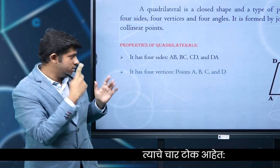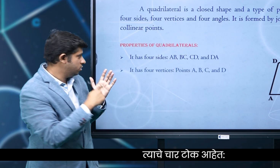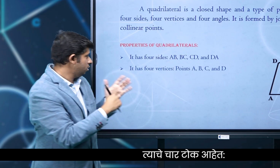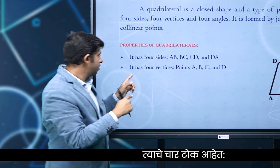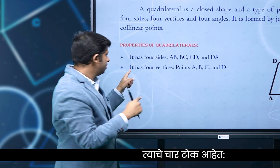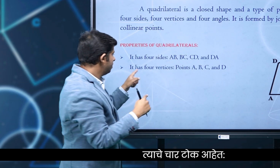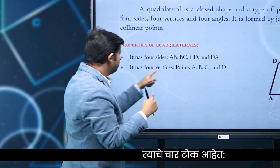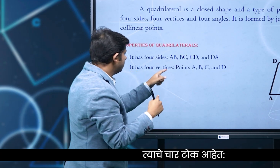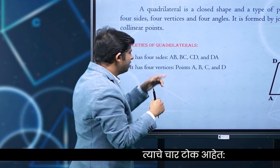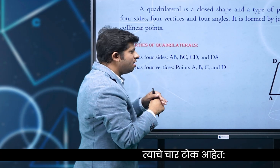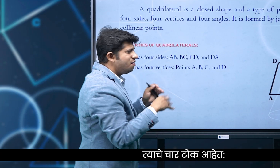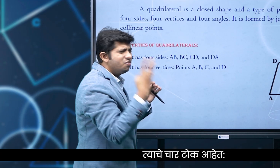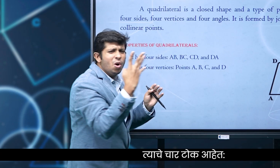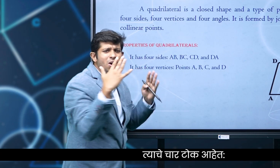त्याचे चार टोक आहेत: